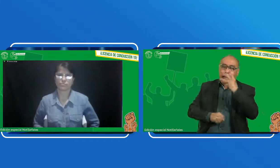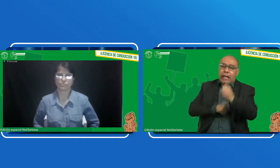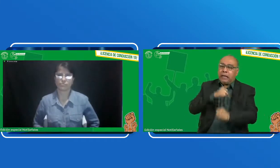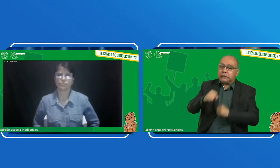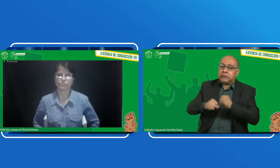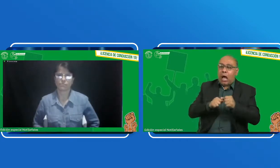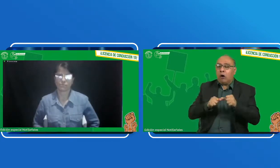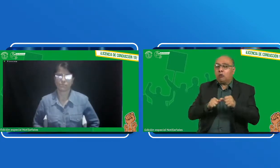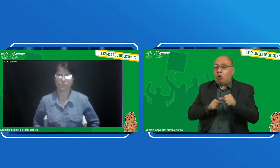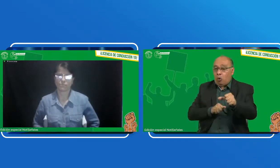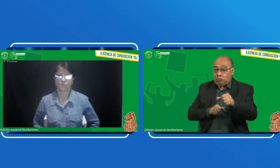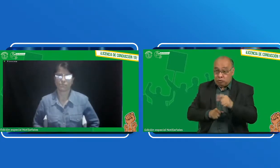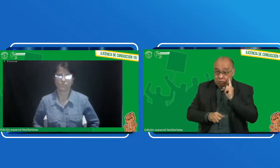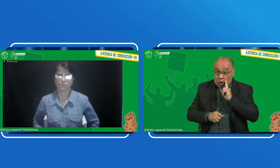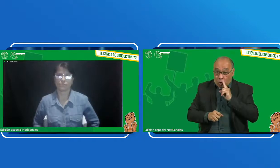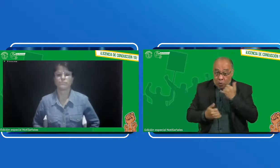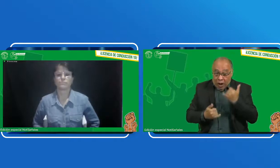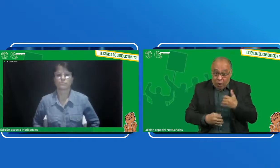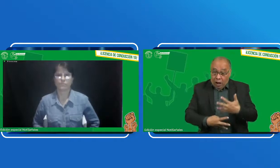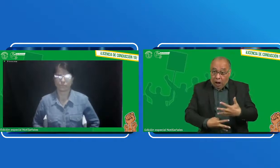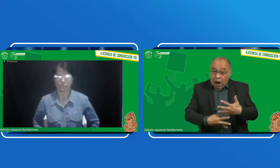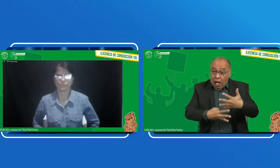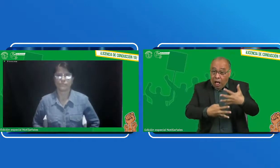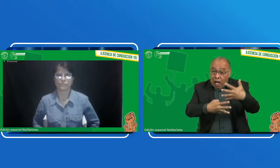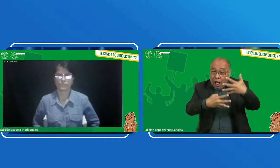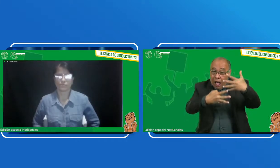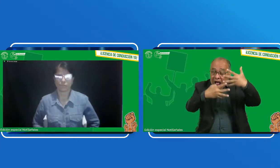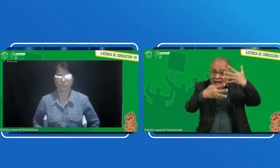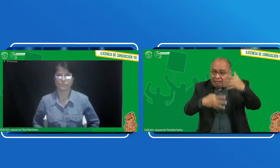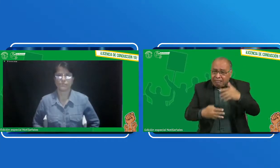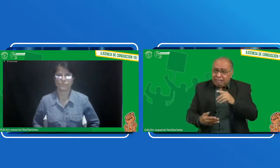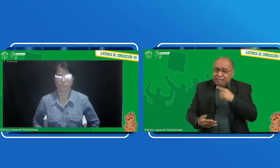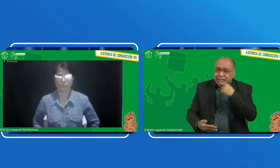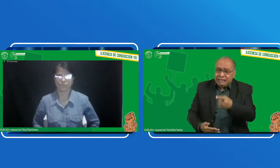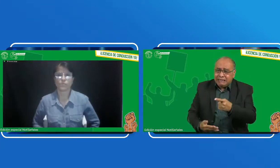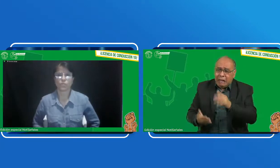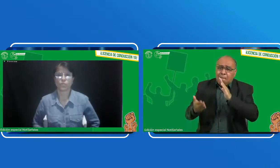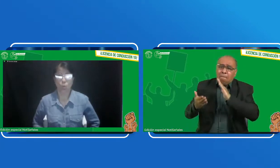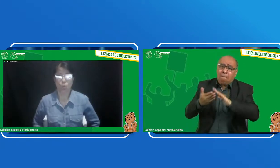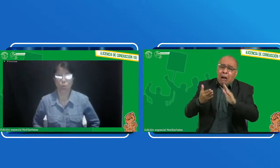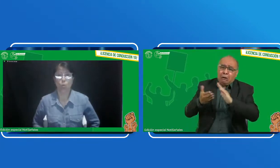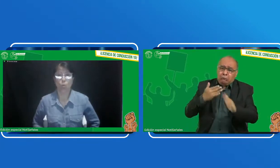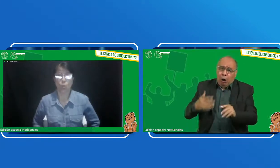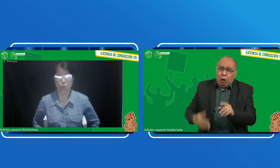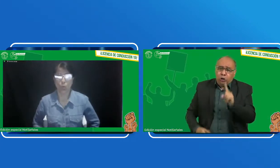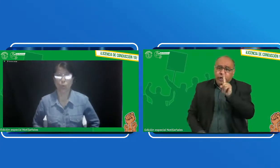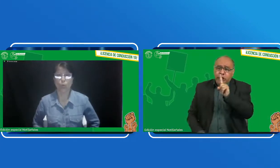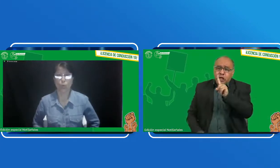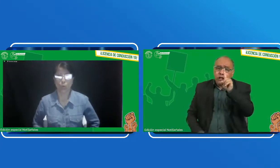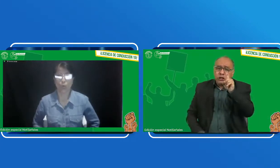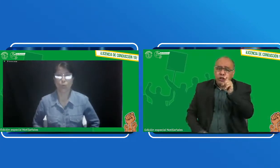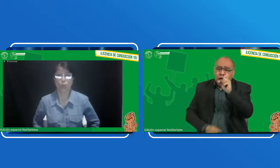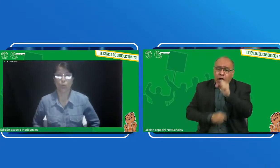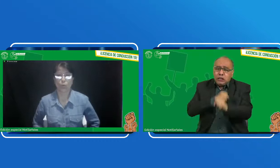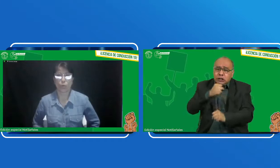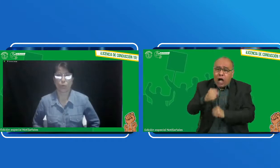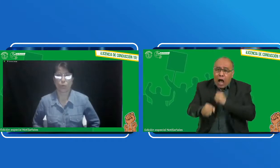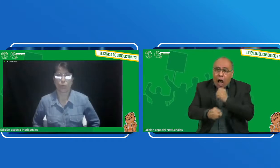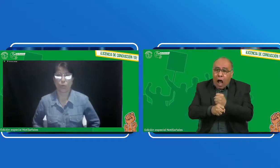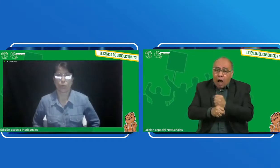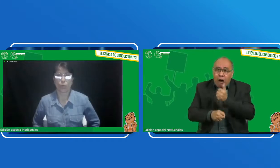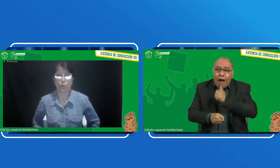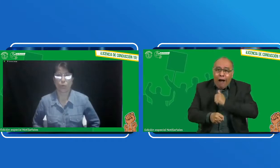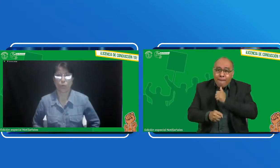en adelante. No vamos a aceptar como comunidad sorda que esto dure 3 años más. Ya lo vimos en